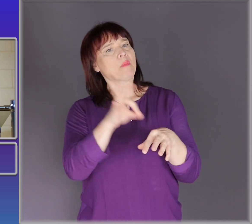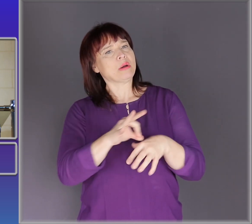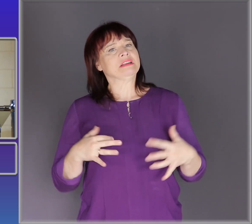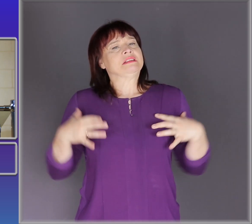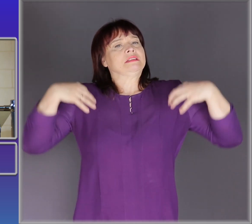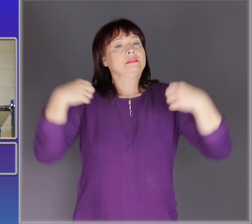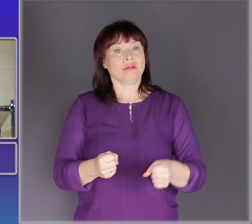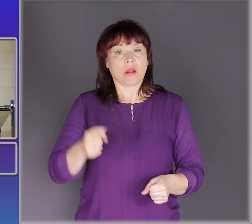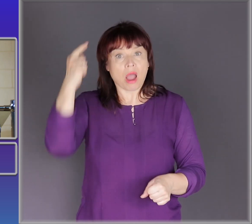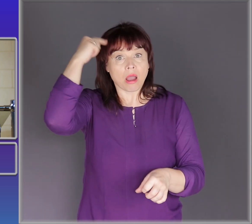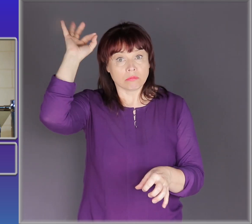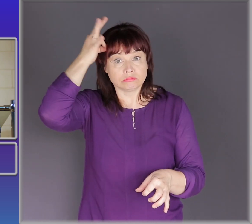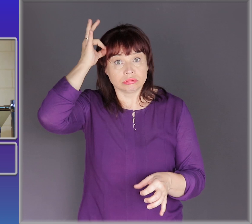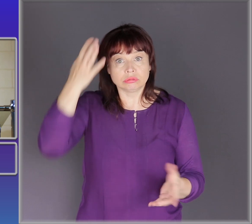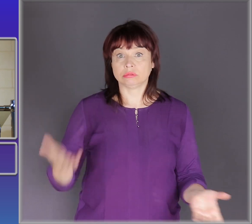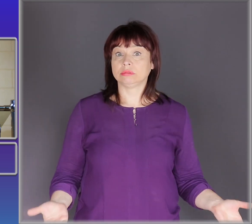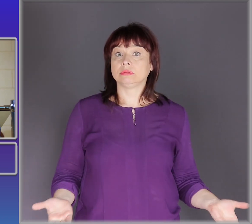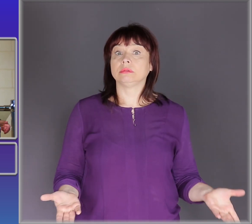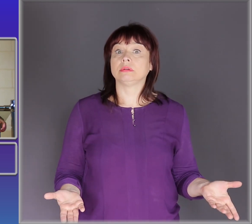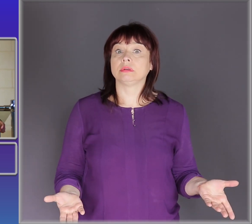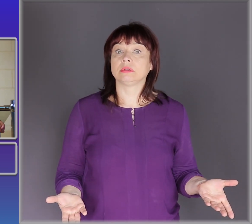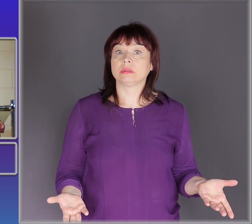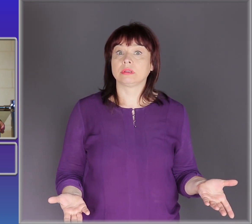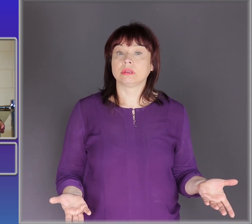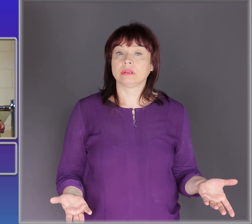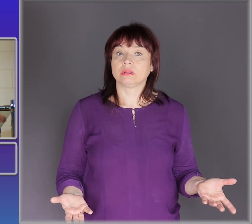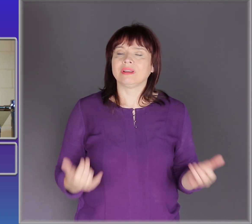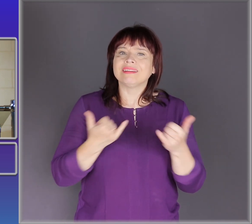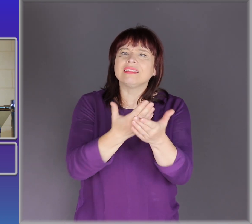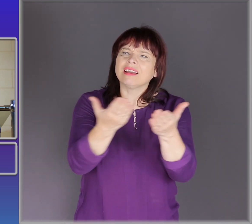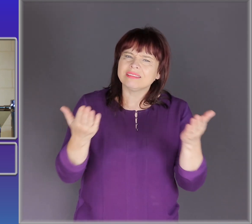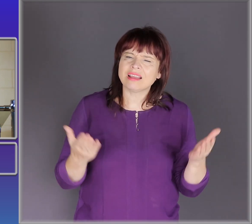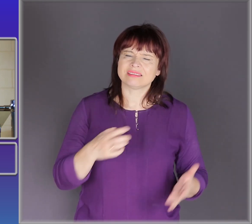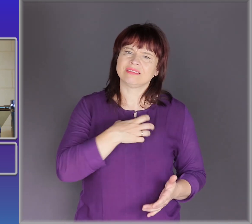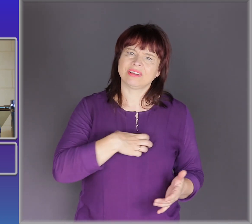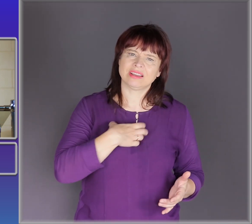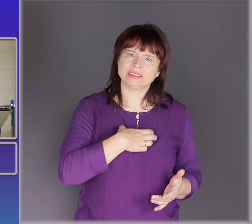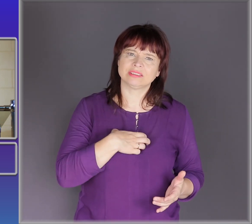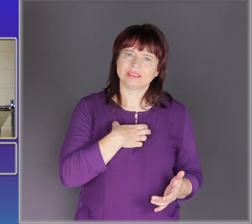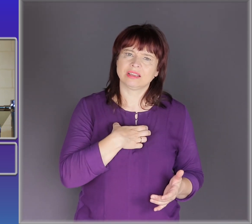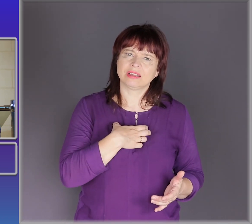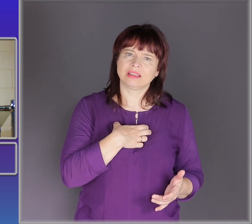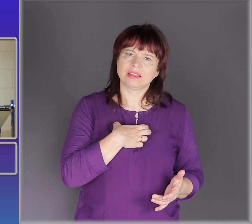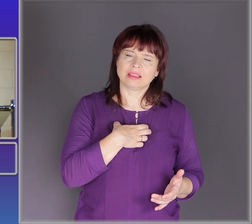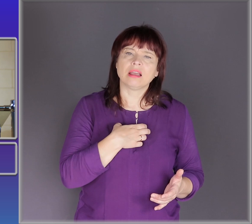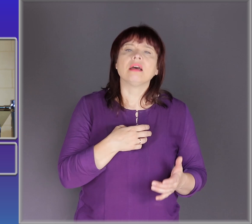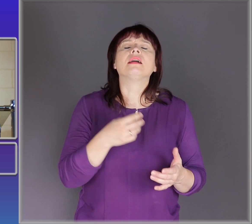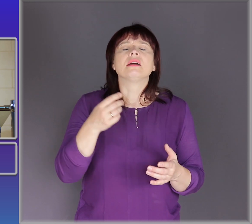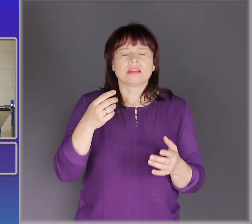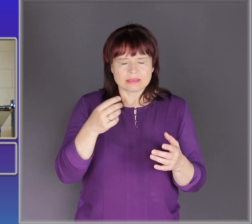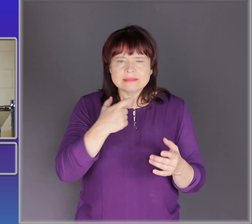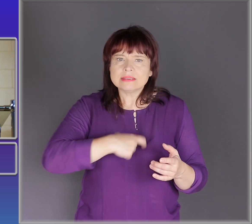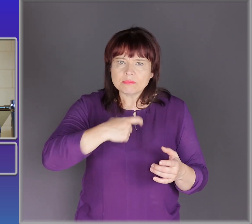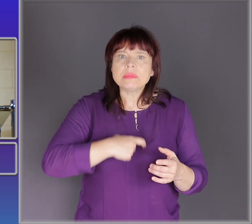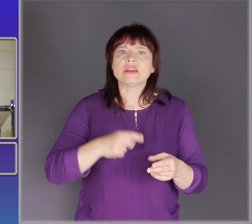и обрел великий проблема в области психики для нас важно заранее для